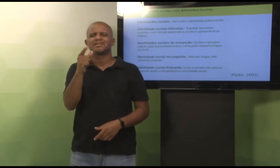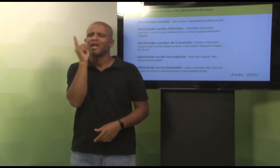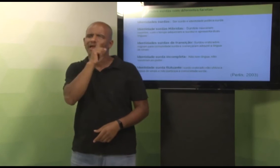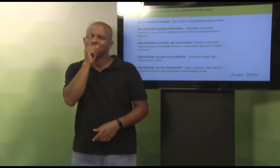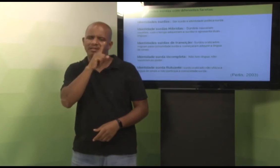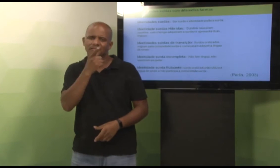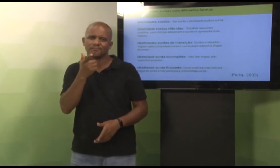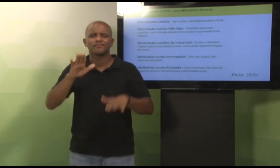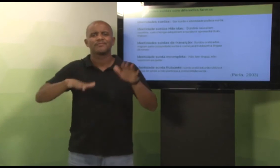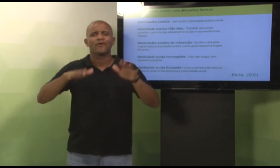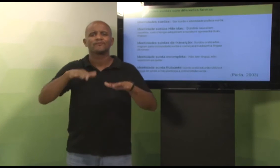a incompleta.